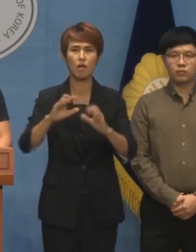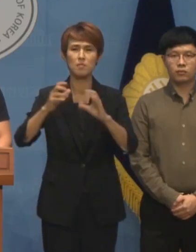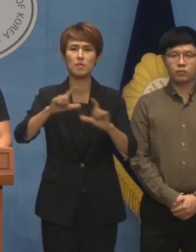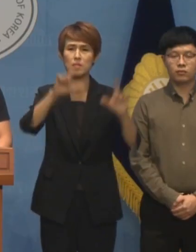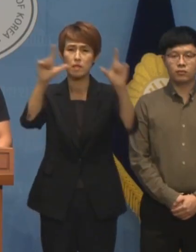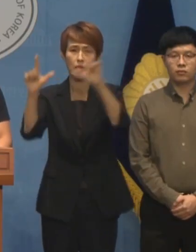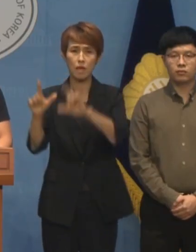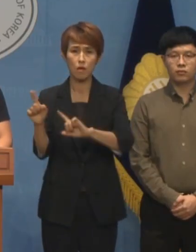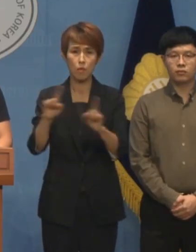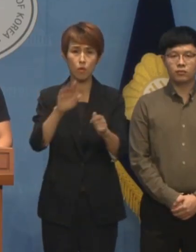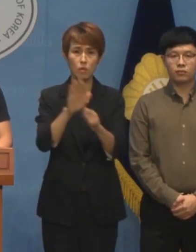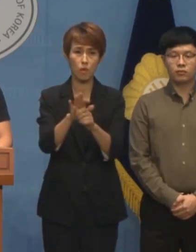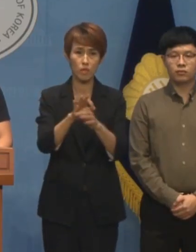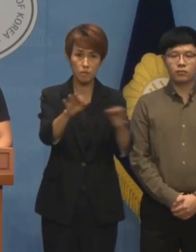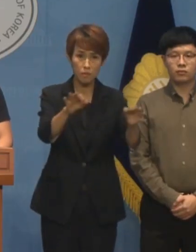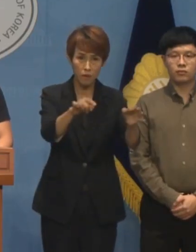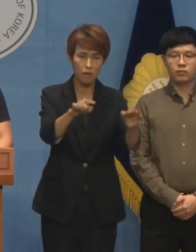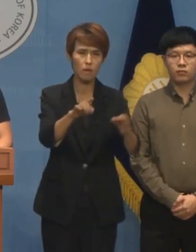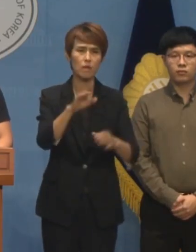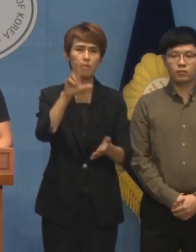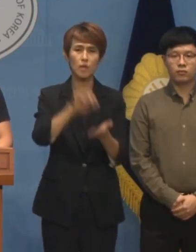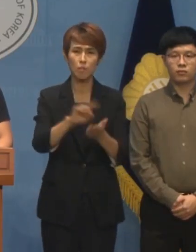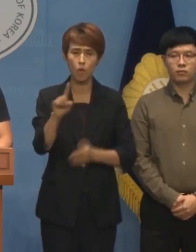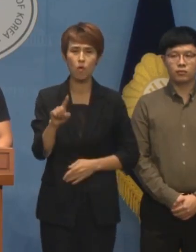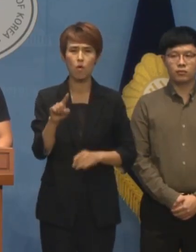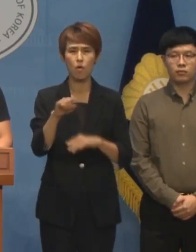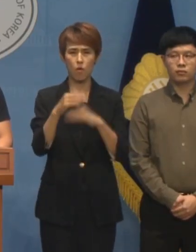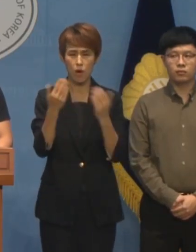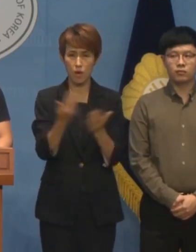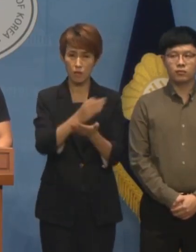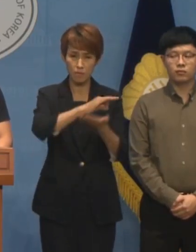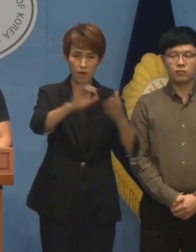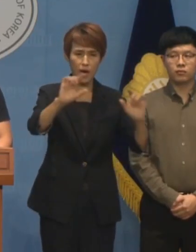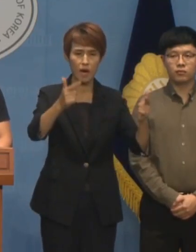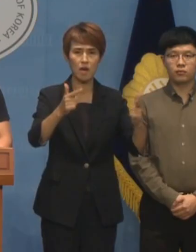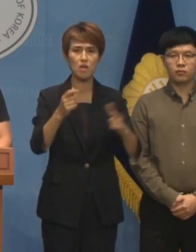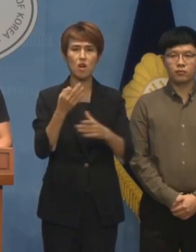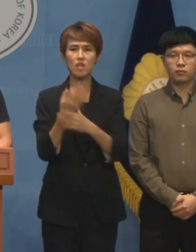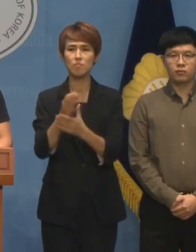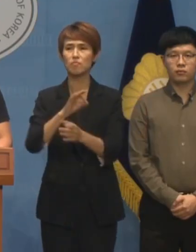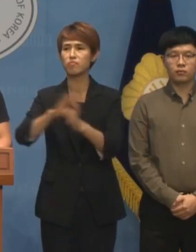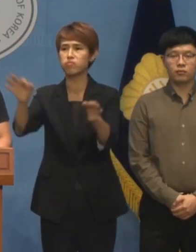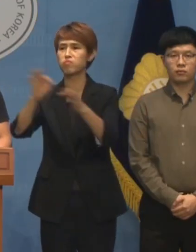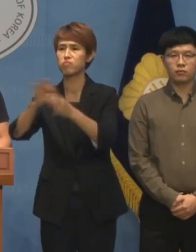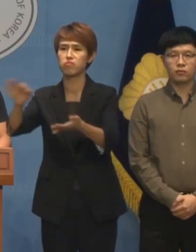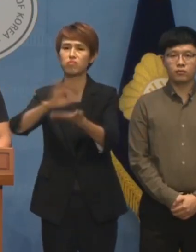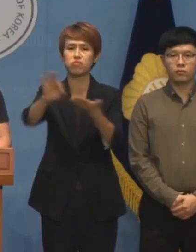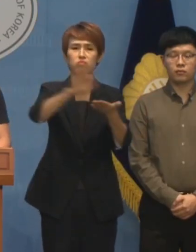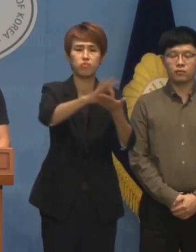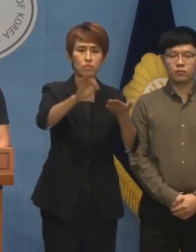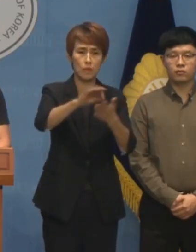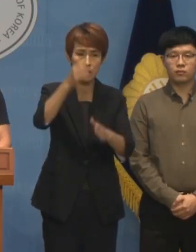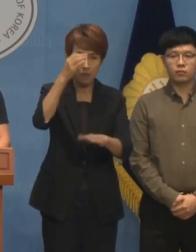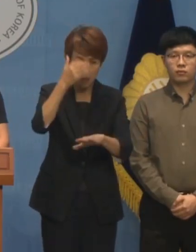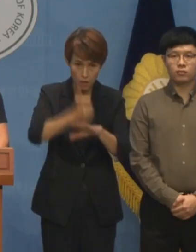민생회복지원금입니다. 허나 진짜 문제는 100% 소비율이 아닌 현금 살포로 인한 물가